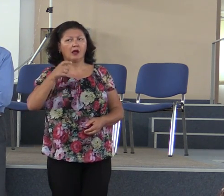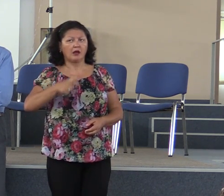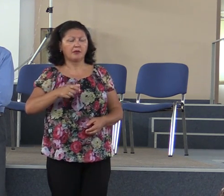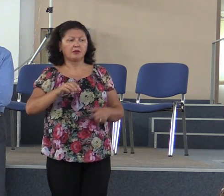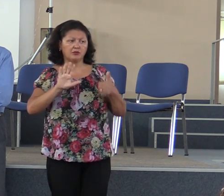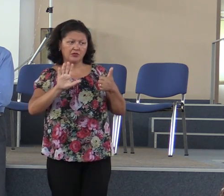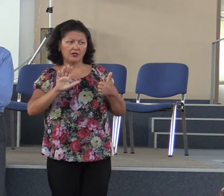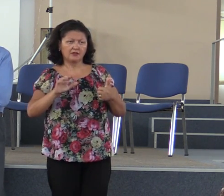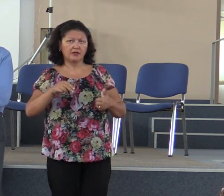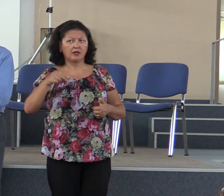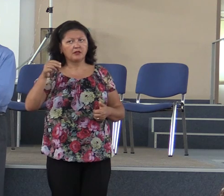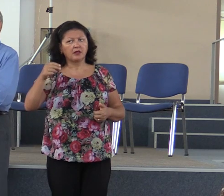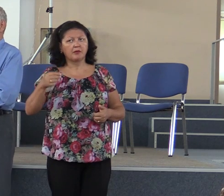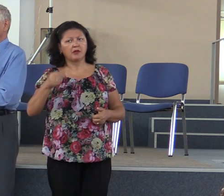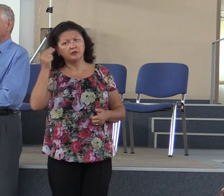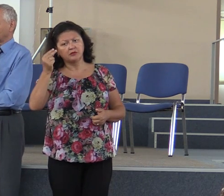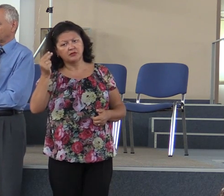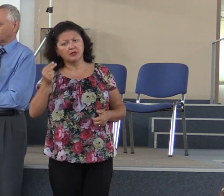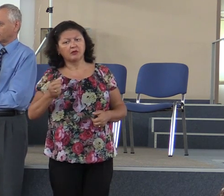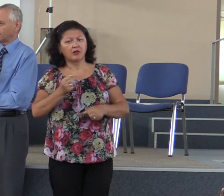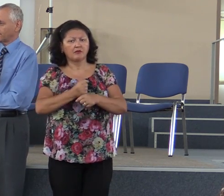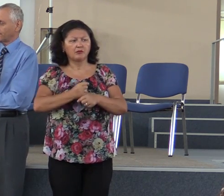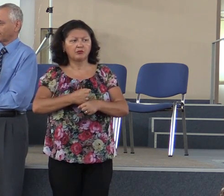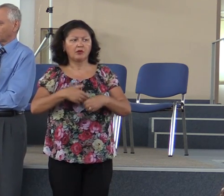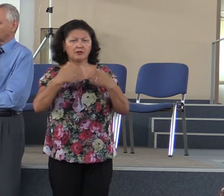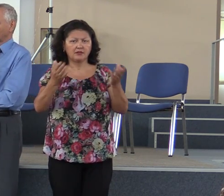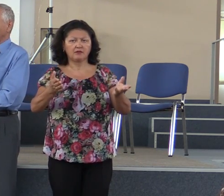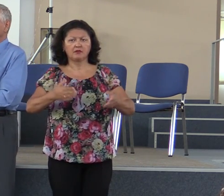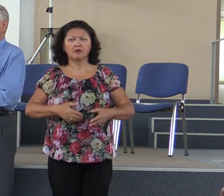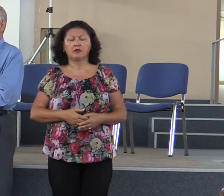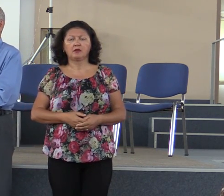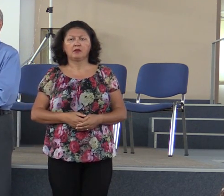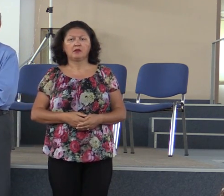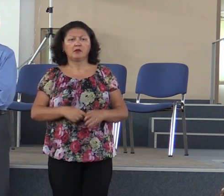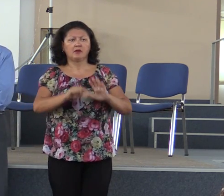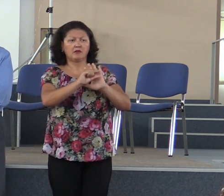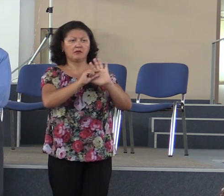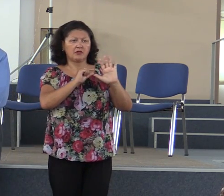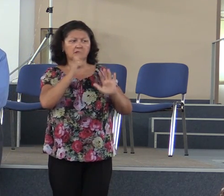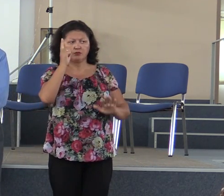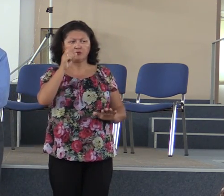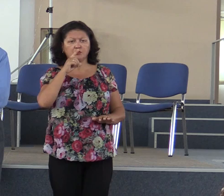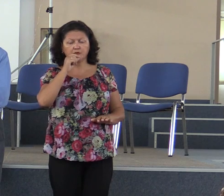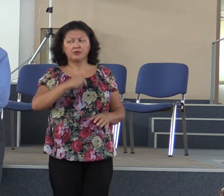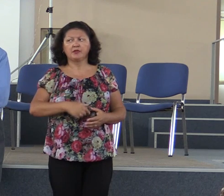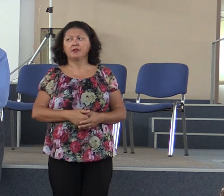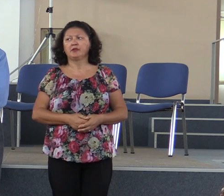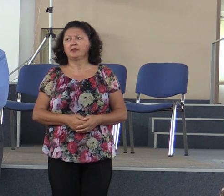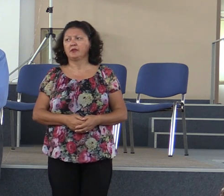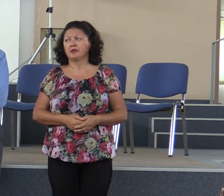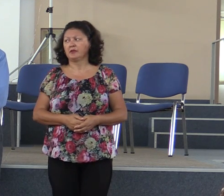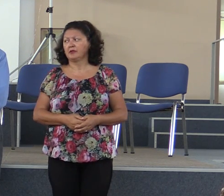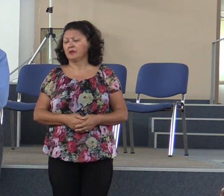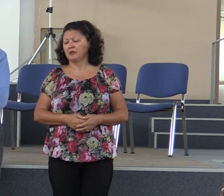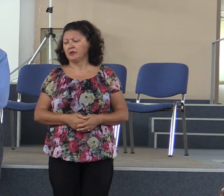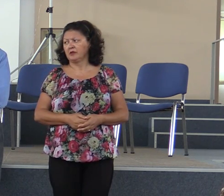făcut-o la servire. Verse 1 says this. Și versetul 1 spune în felul următor. In the year that